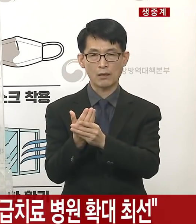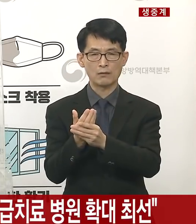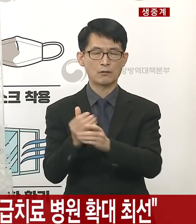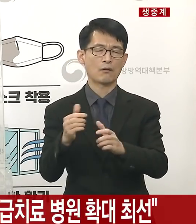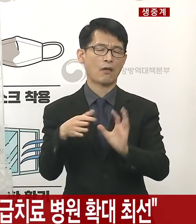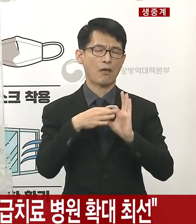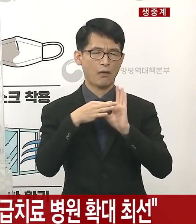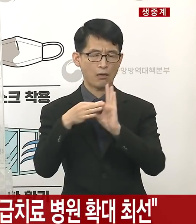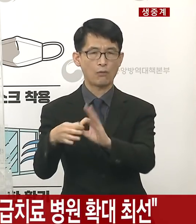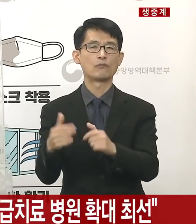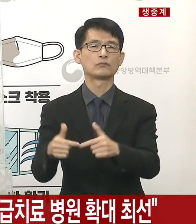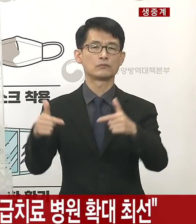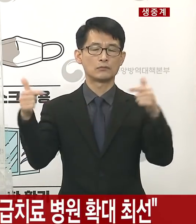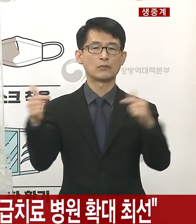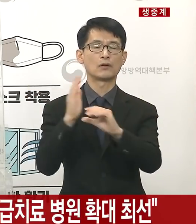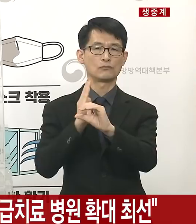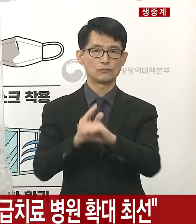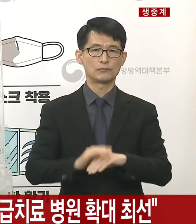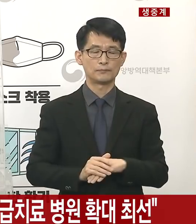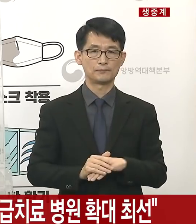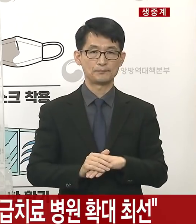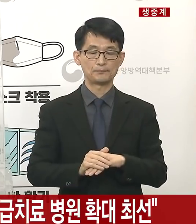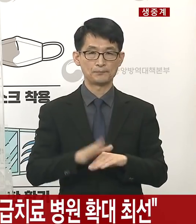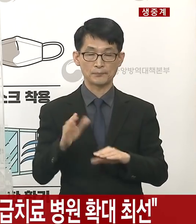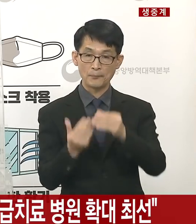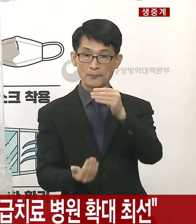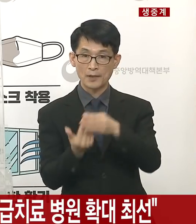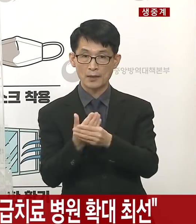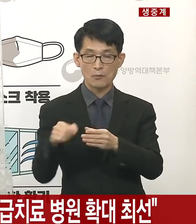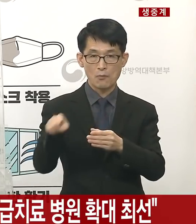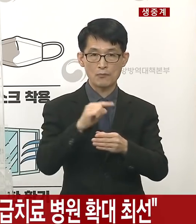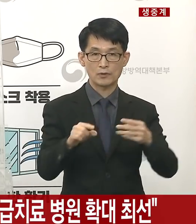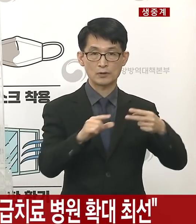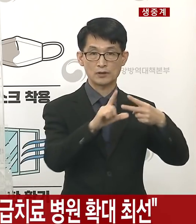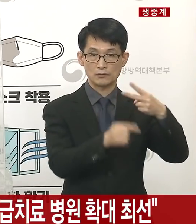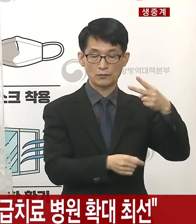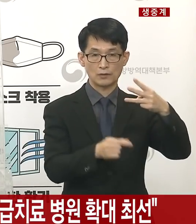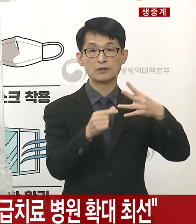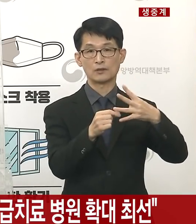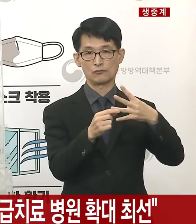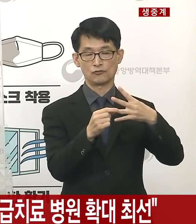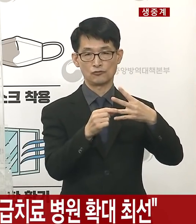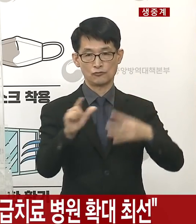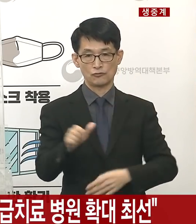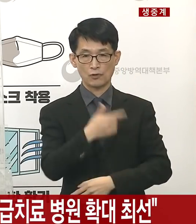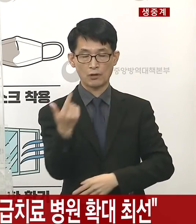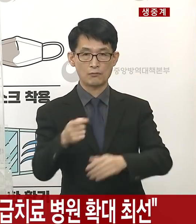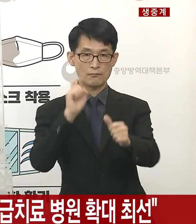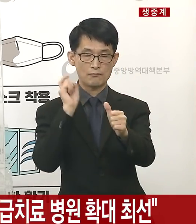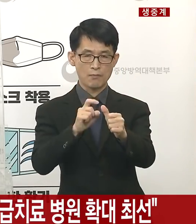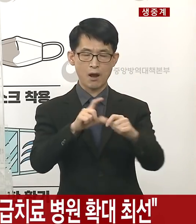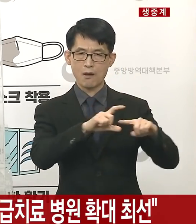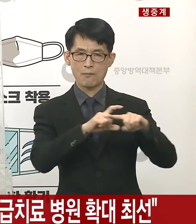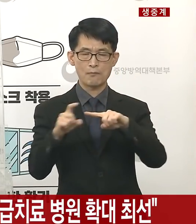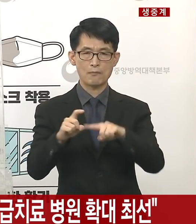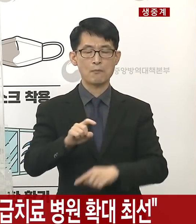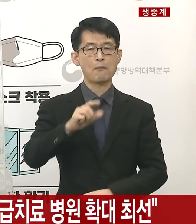있습니다. 발생 지표 관련입니다. 2월 3주에는 하루 평균 확진자 수가